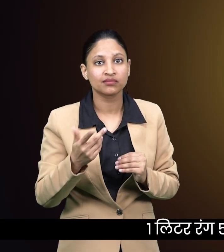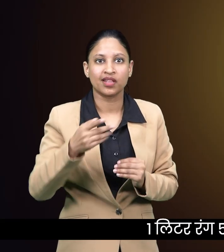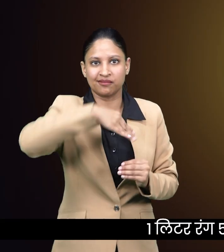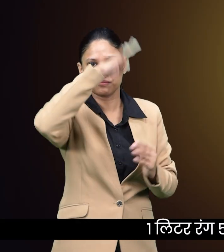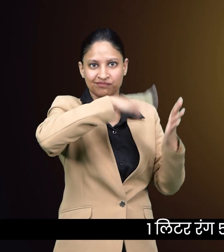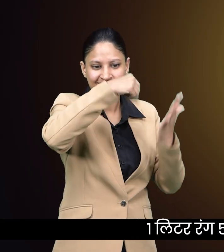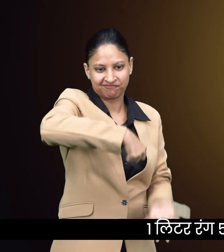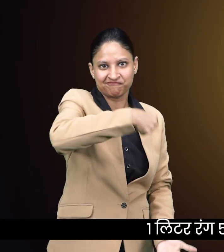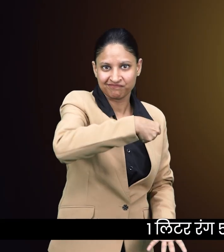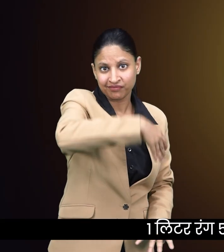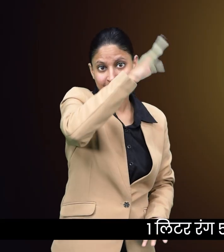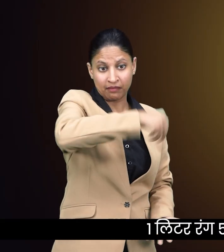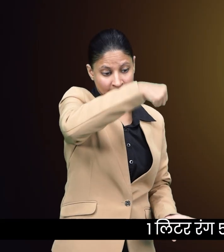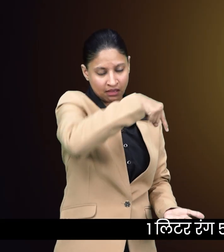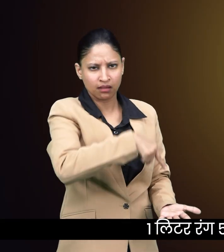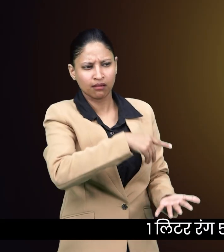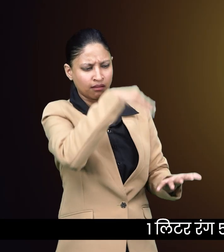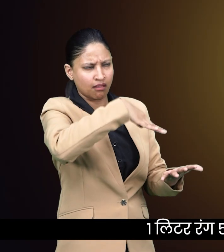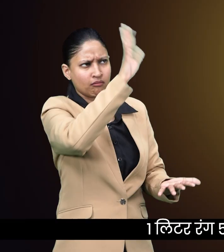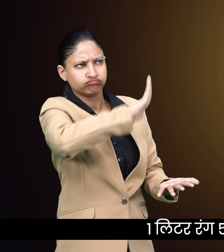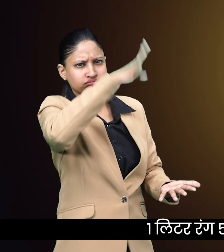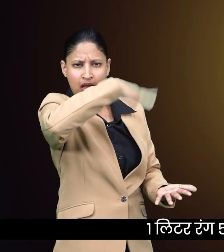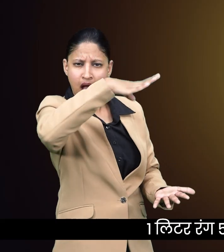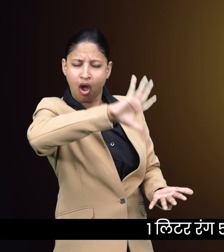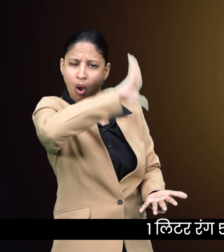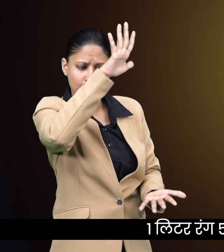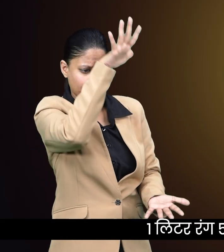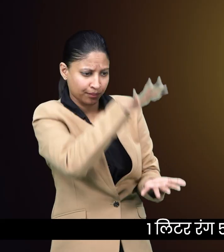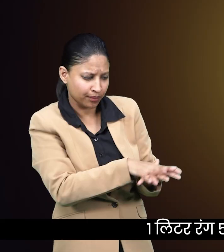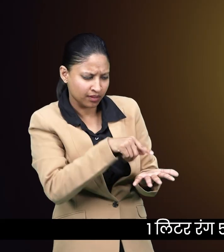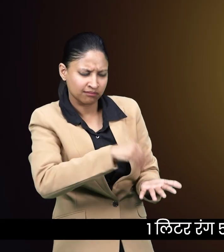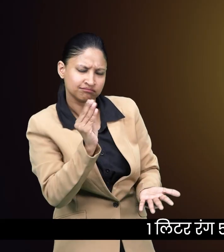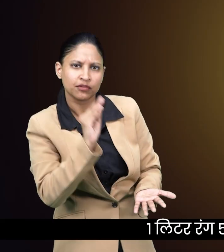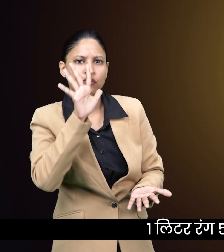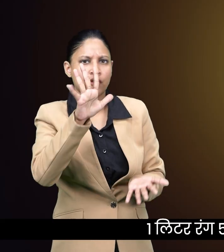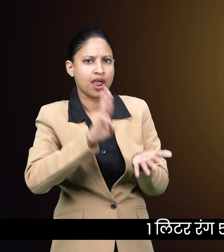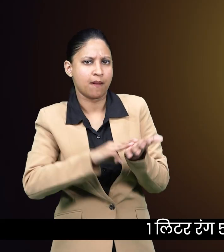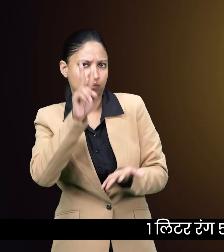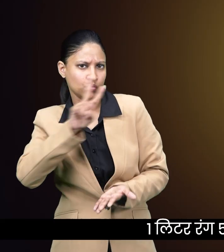1 लिटर रंग 5 मीटर चौरस व्यापतो. तिला किती रंग लागेल?